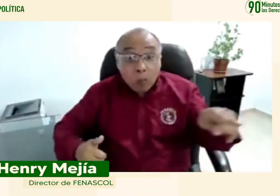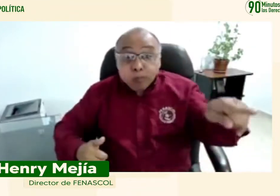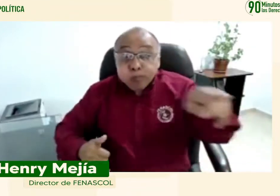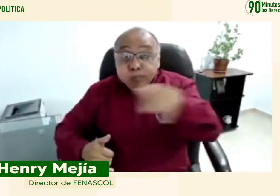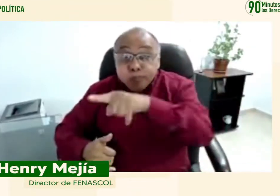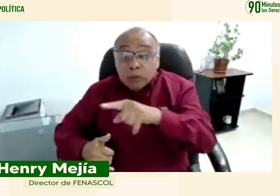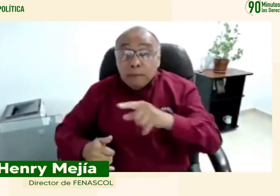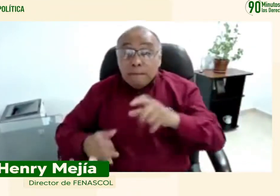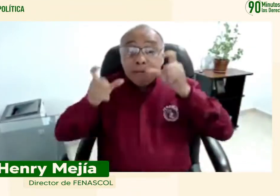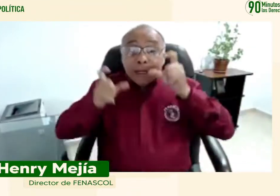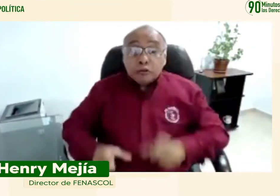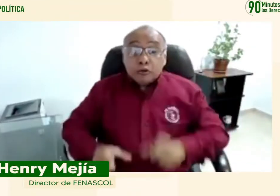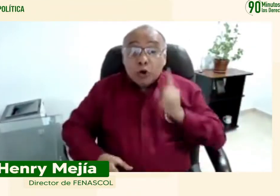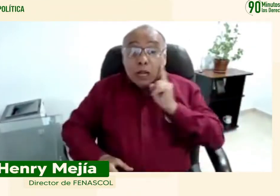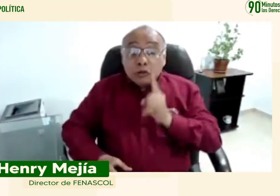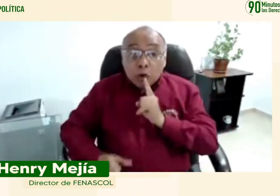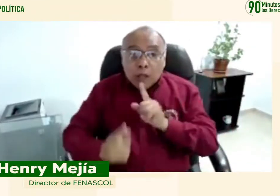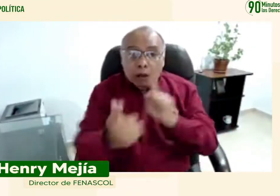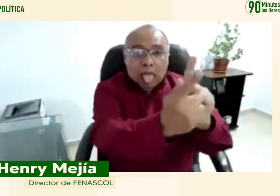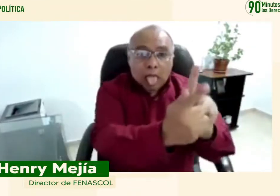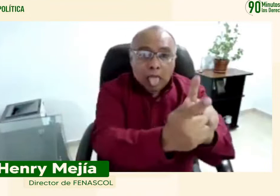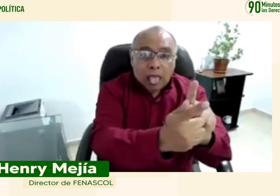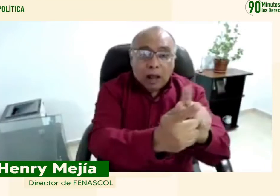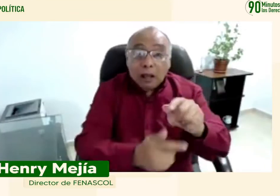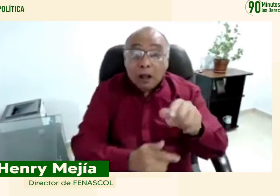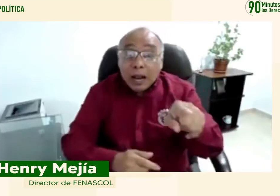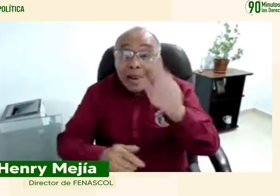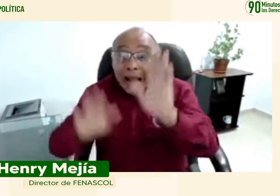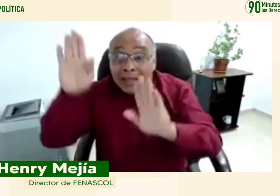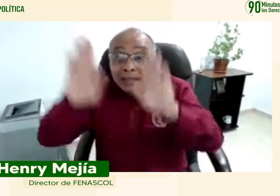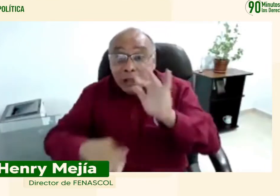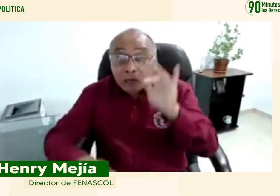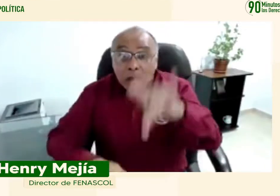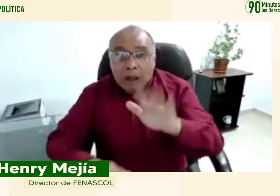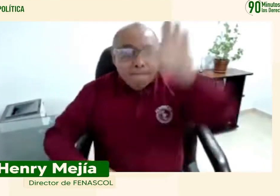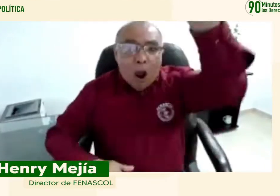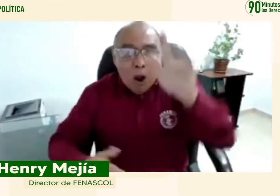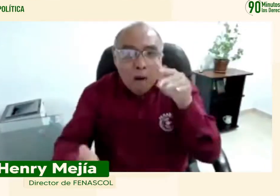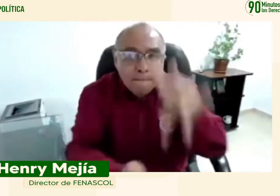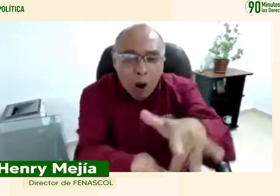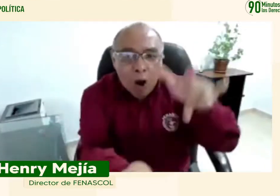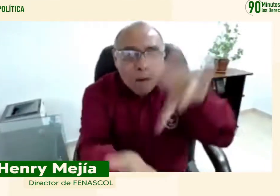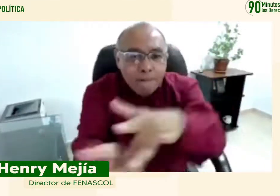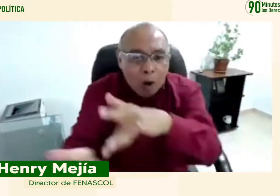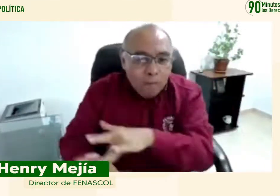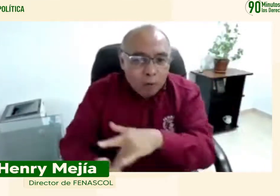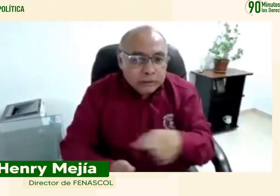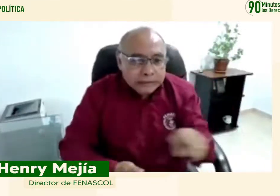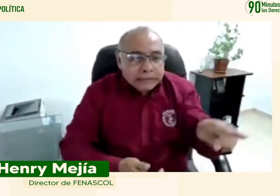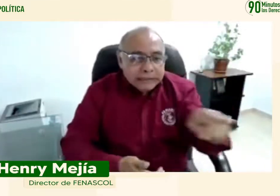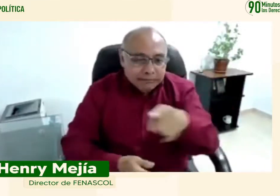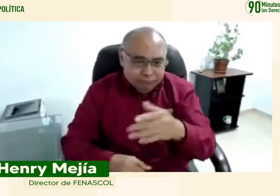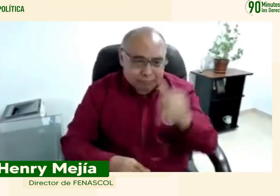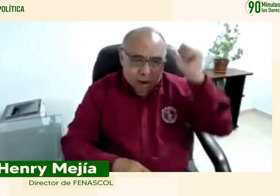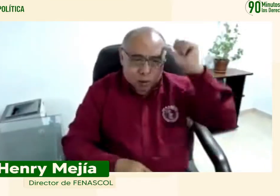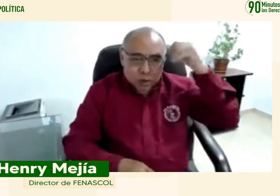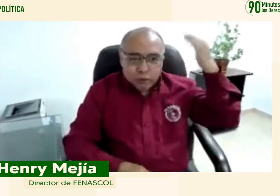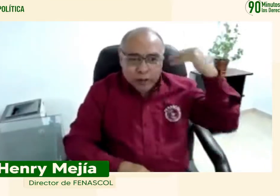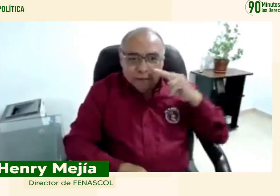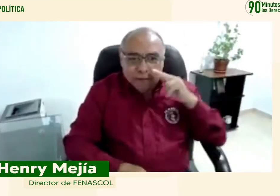un espacio con los candidatos y ahora sé que muchas personas sordas han tenido encuentros con diferentes candidatos y están allí en esos espacios y